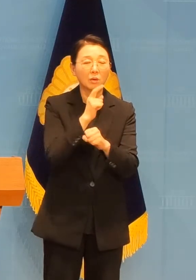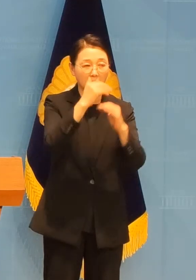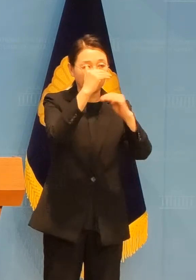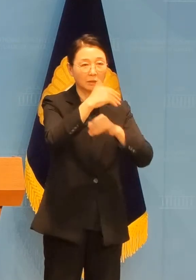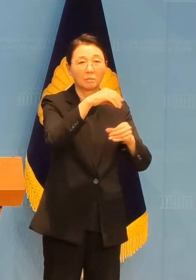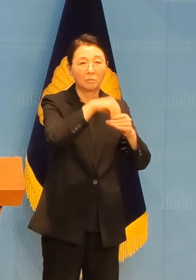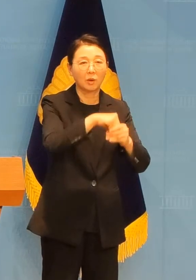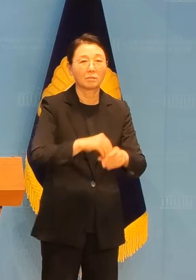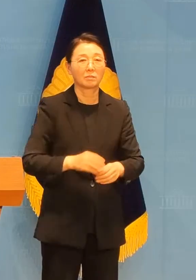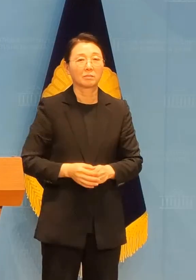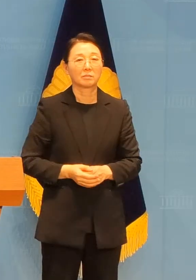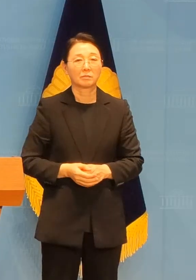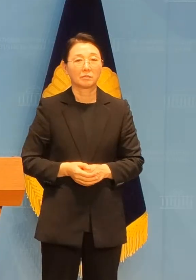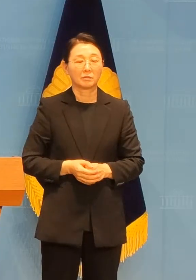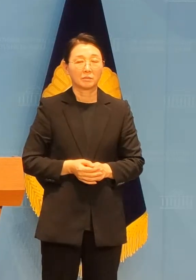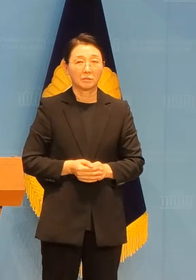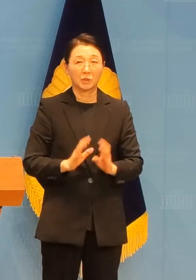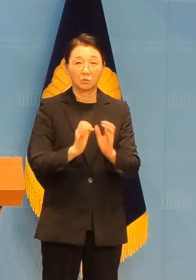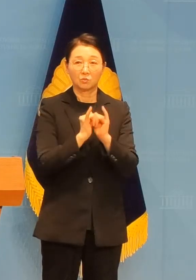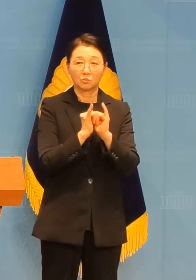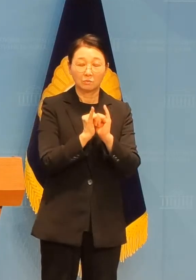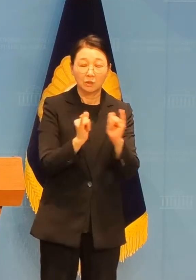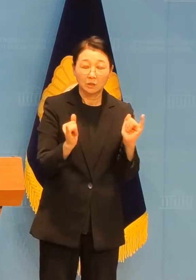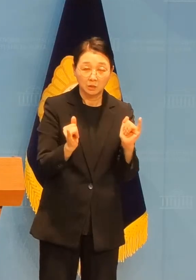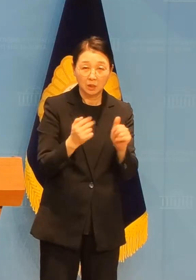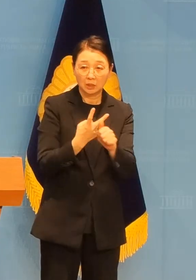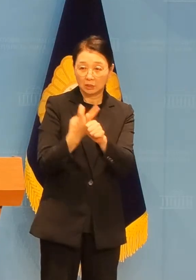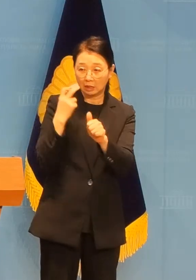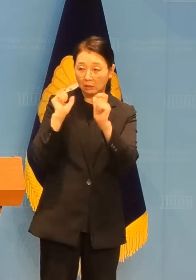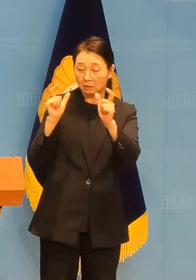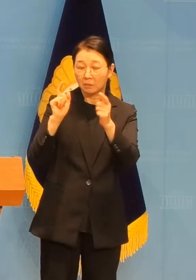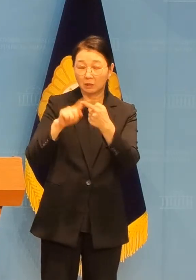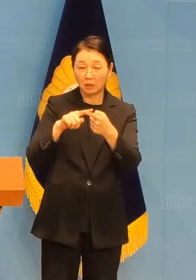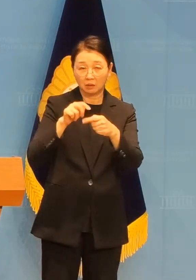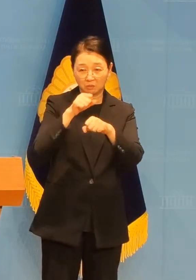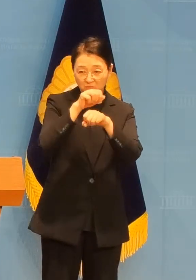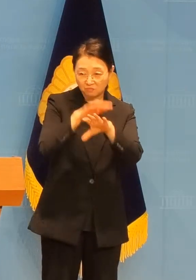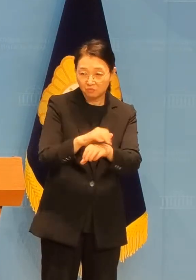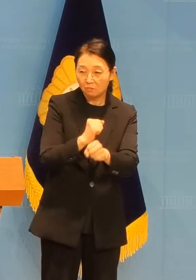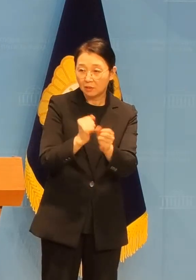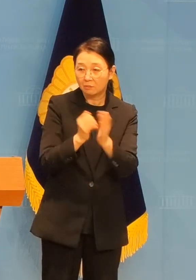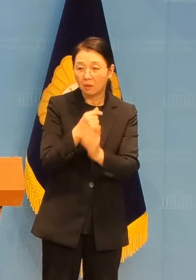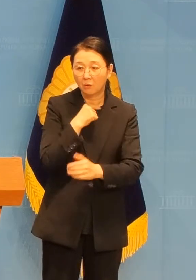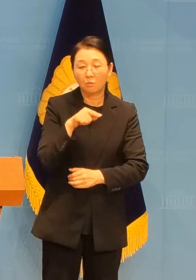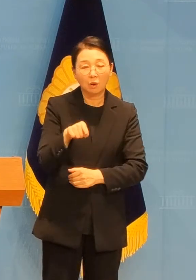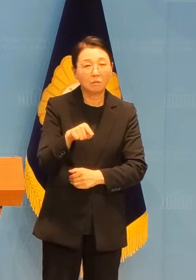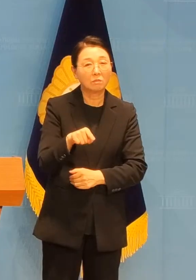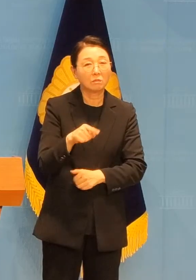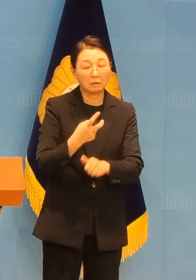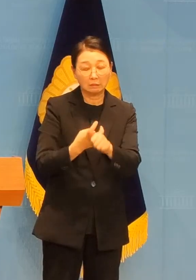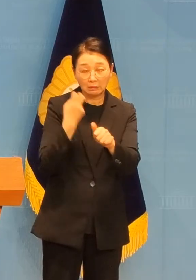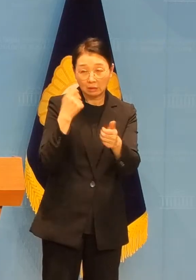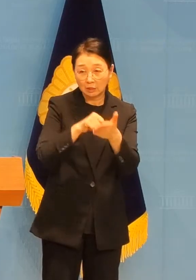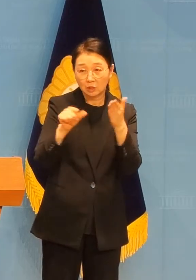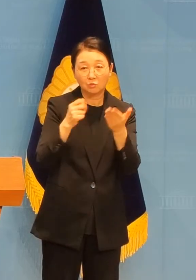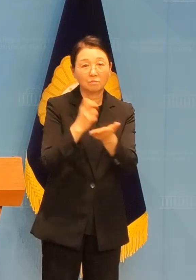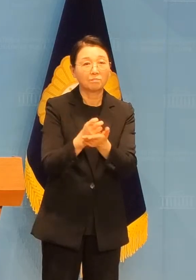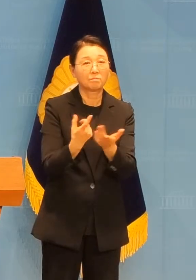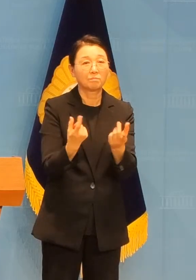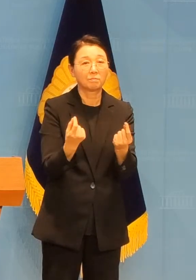있습니다. 국민들의 엄중한 탄핵 심판을 무효로 돌리려는 그야말로 탄핵 지우기법입니다.